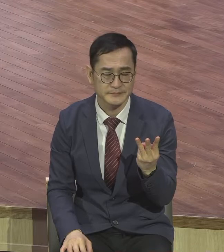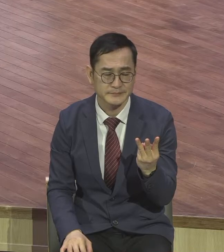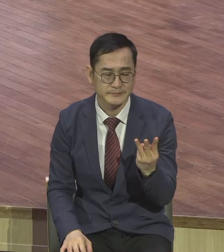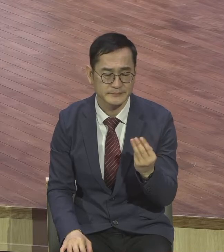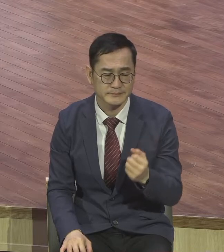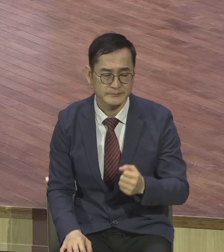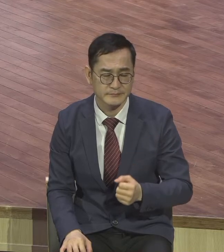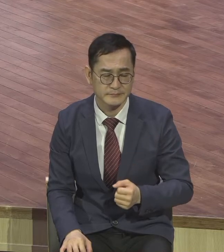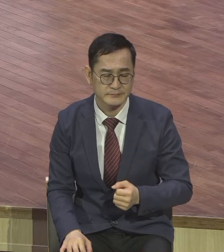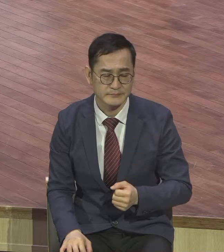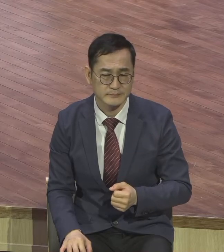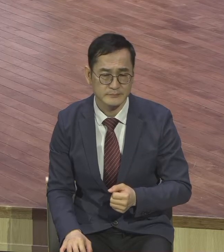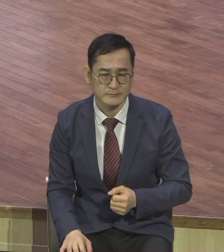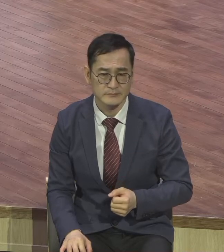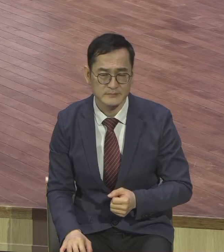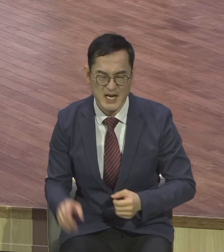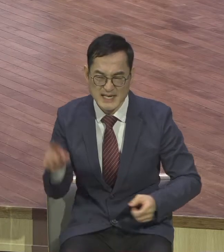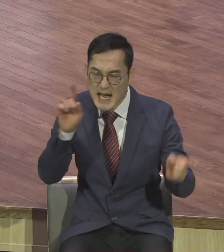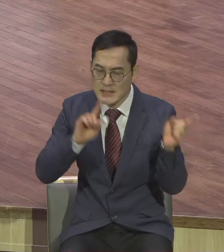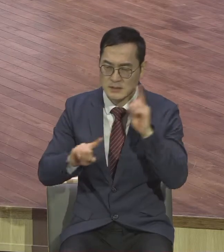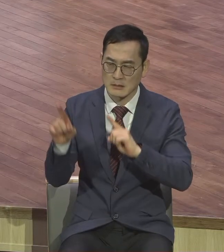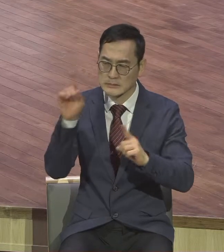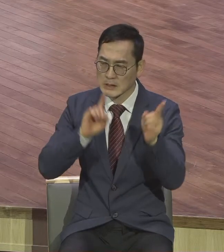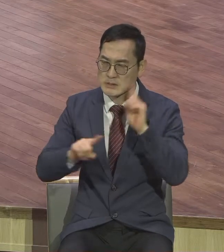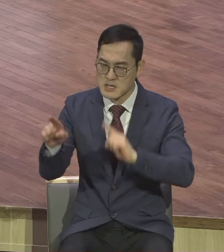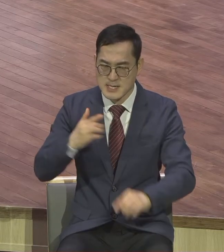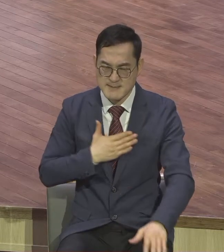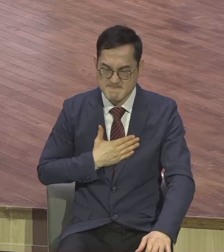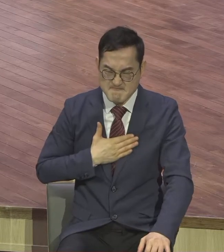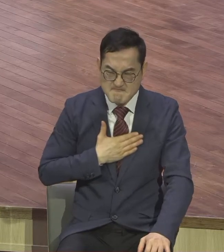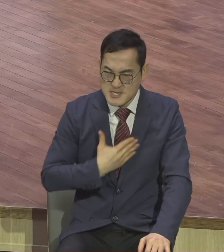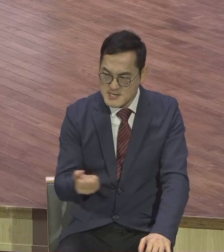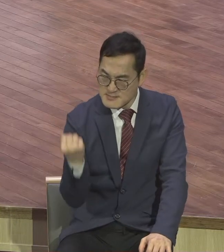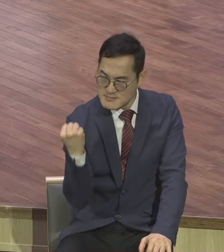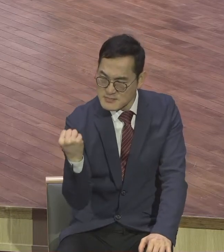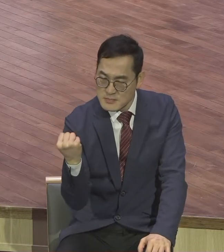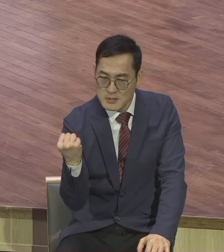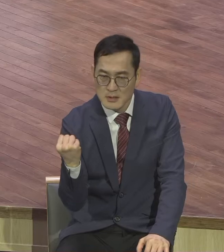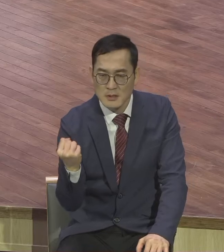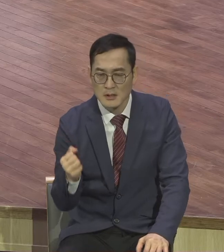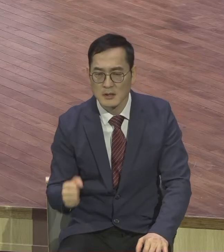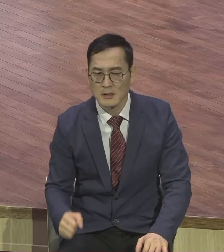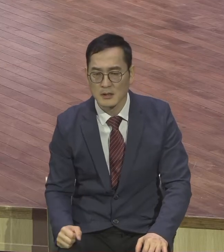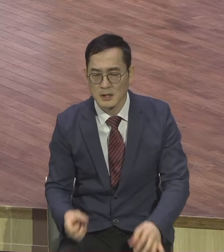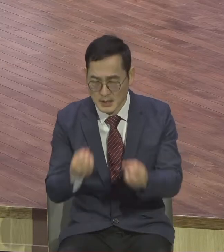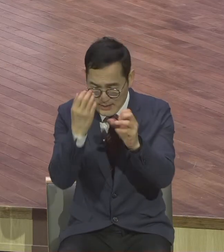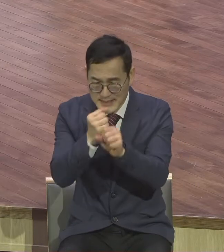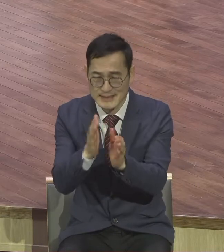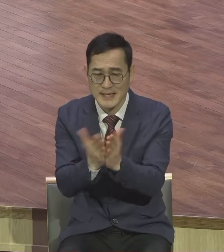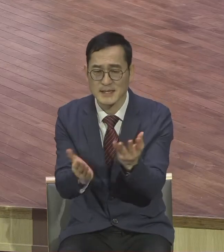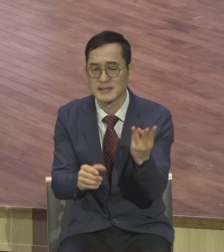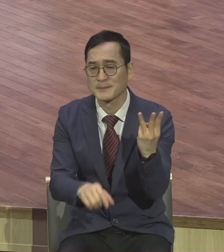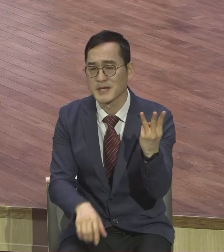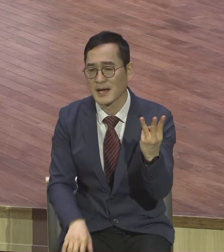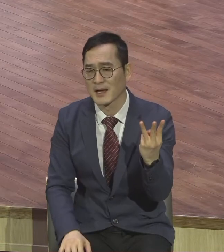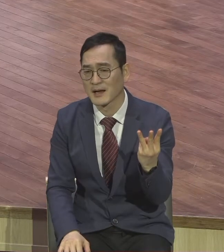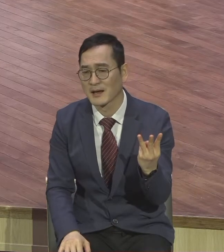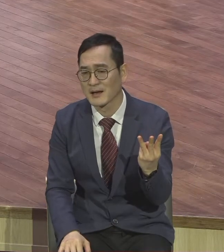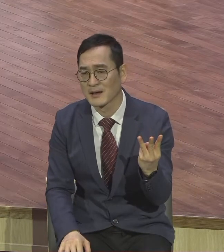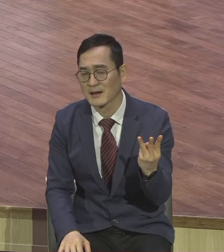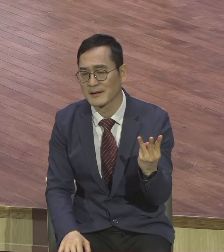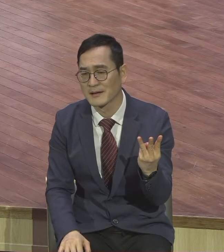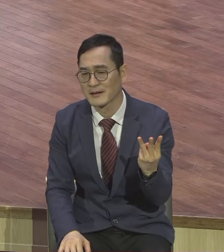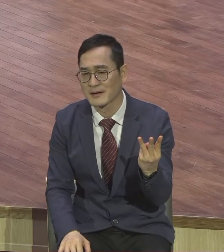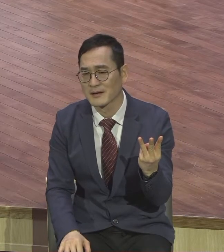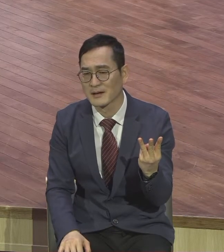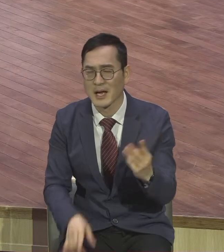살아나서 창세기 3장 에서 전 발생되는 겁니다 이게 그러니까 이렇게도 메시지를 많이